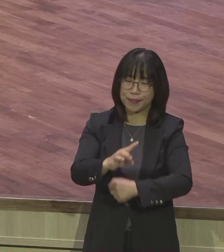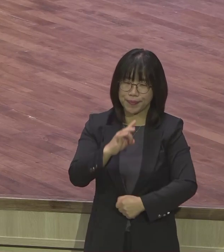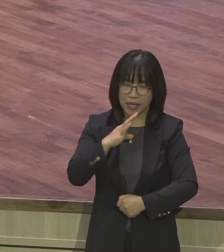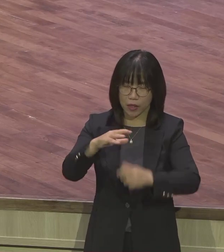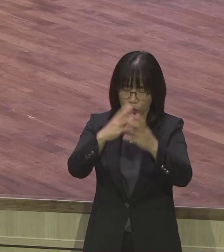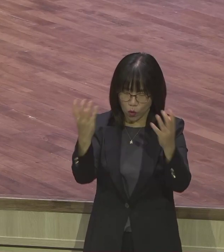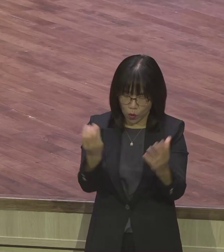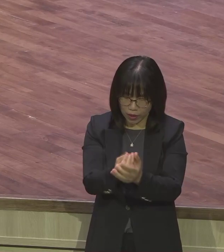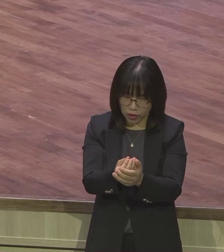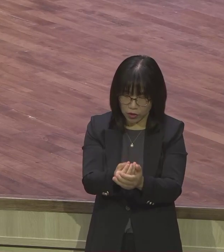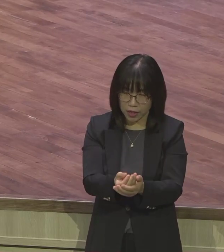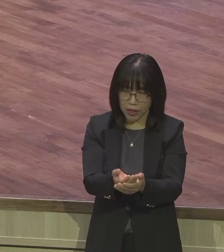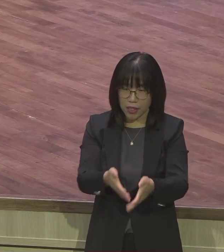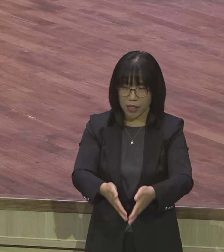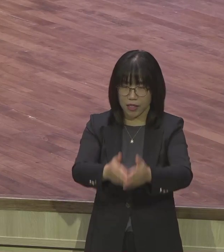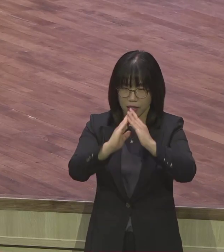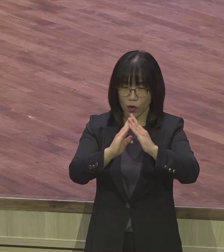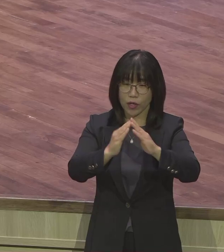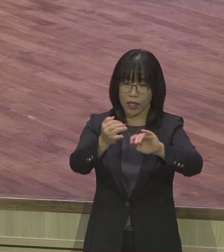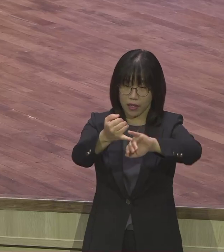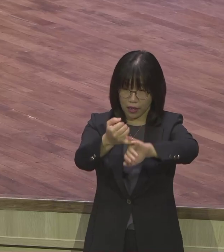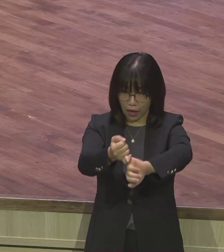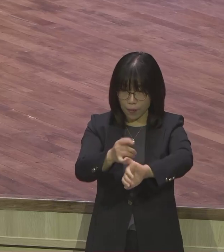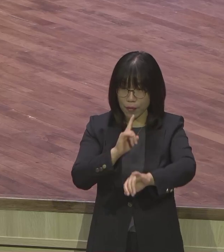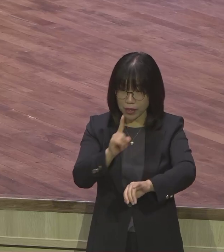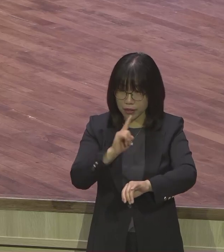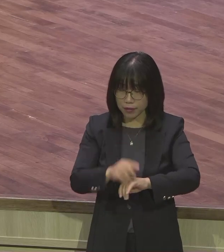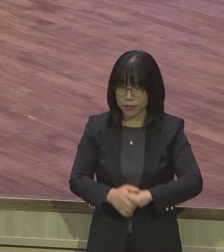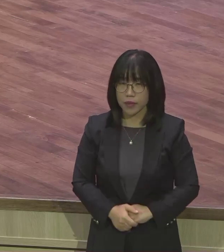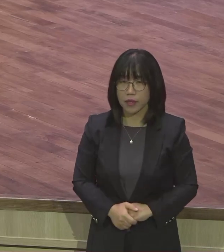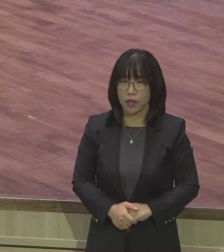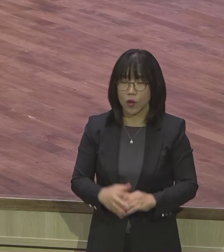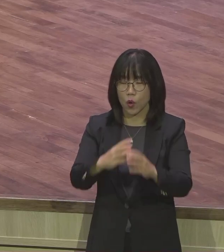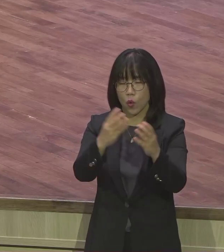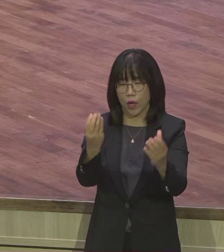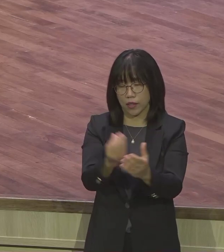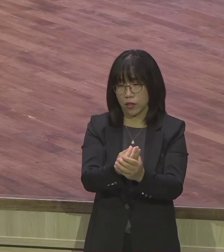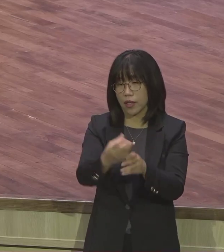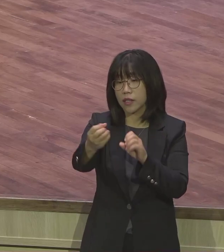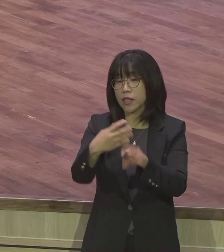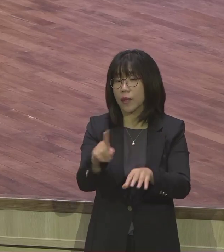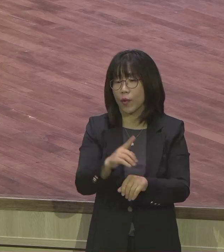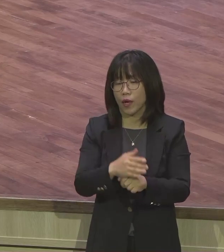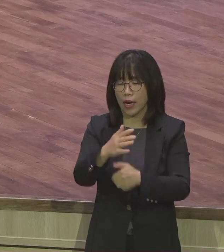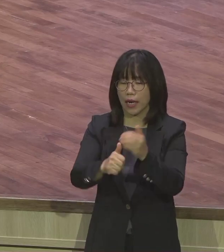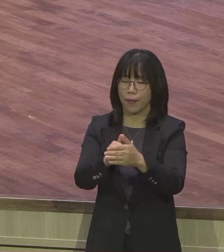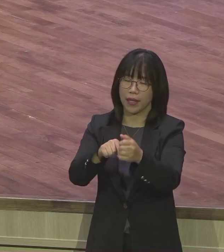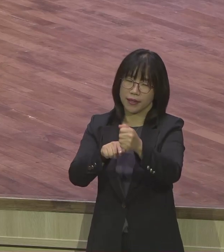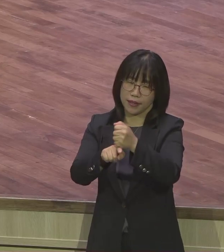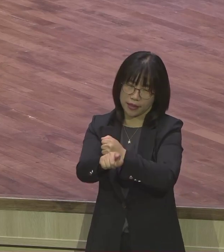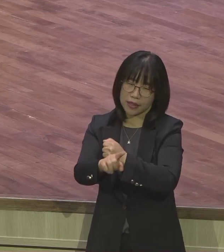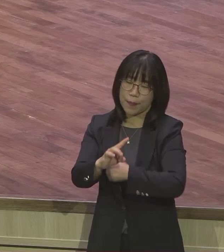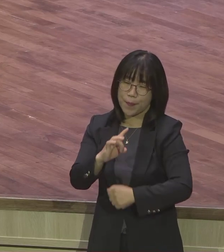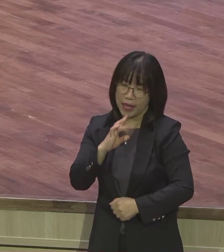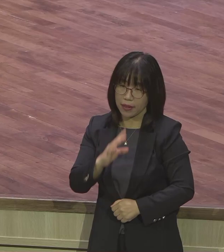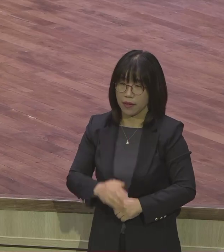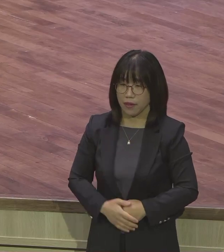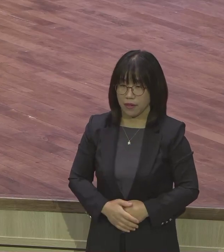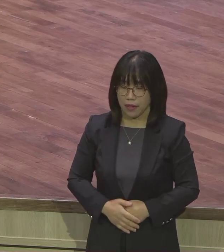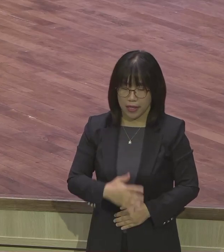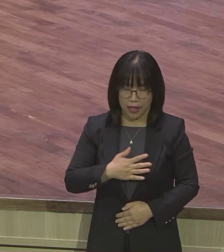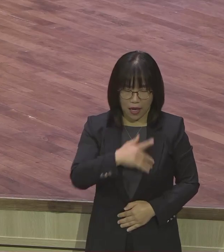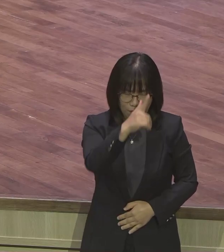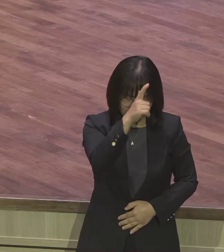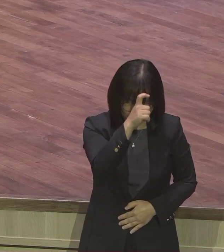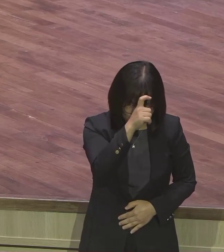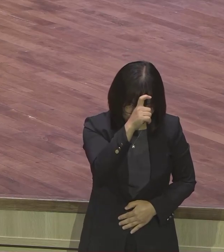완전히 서리라. 완전히 서리라. 완전한 응답은 하나님 뜻만이 됩니다. 하나님 뜻 고집하고 막